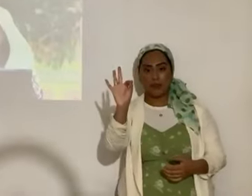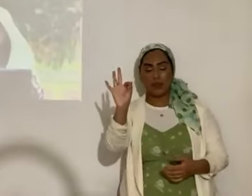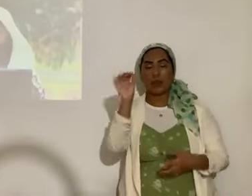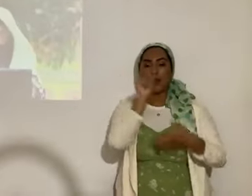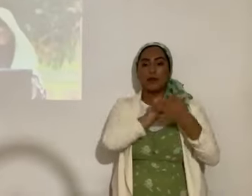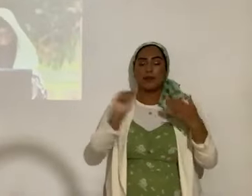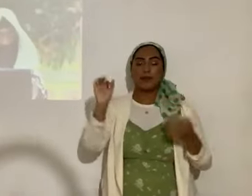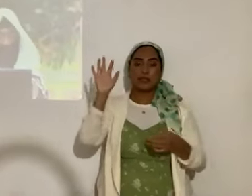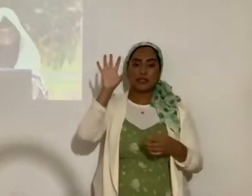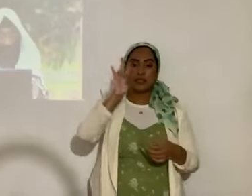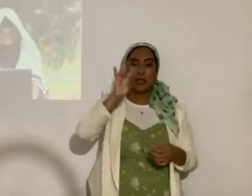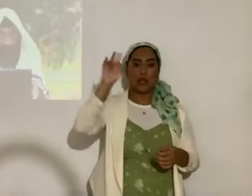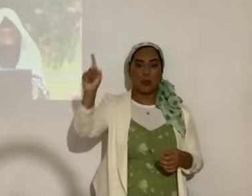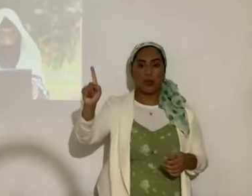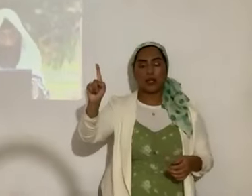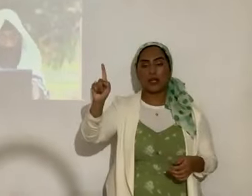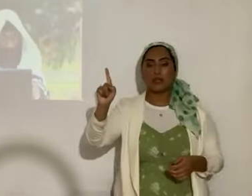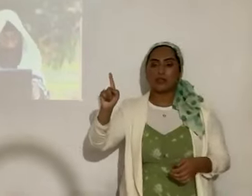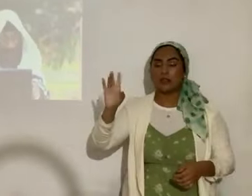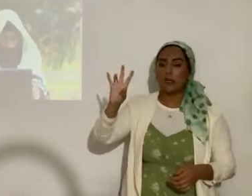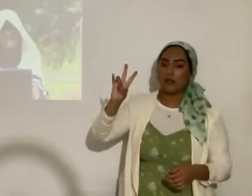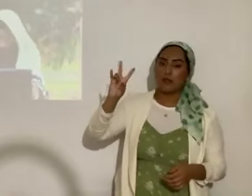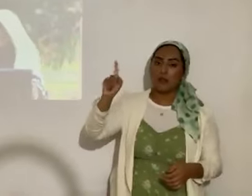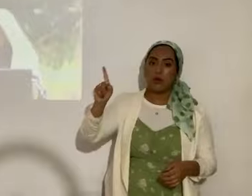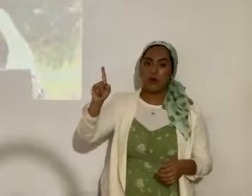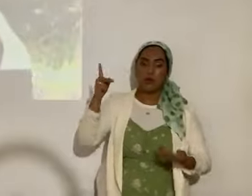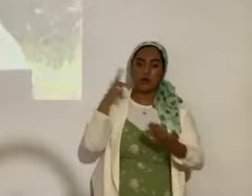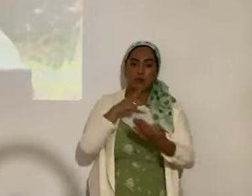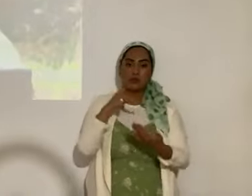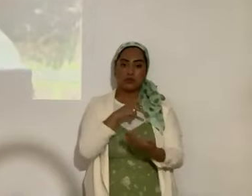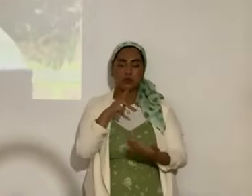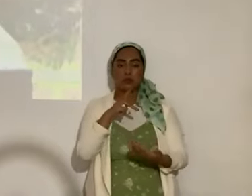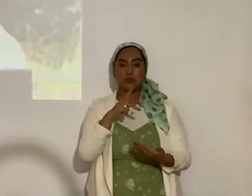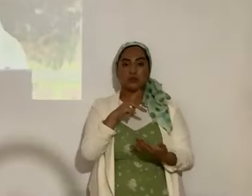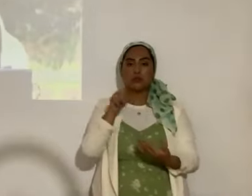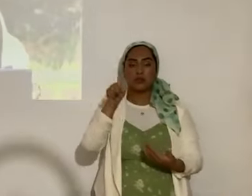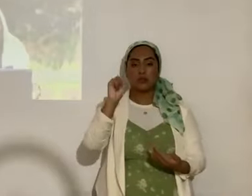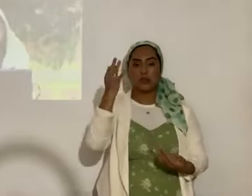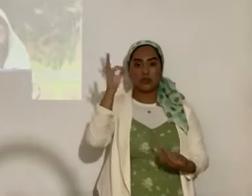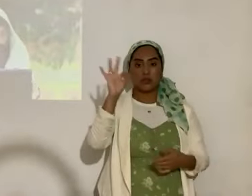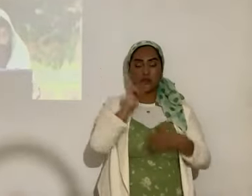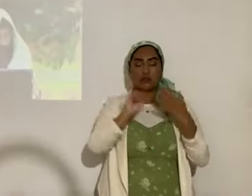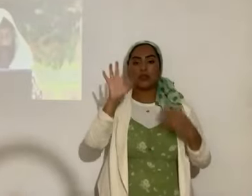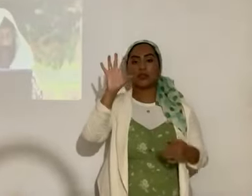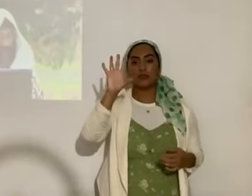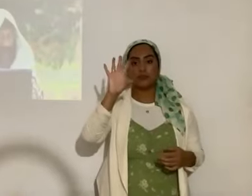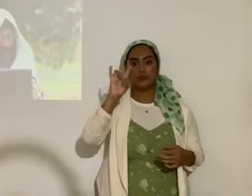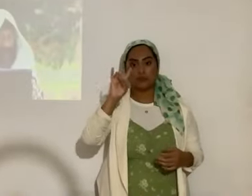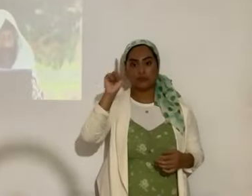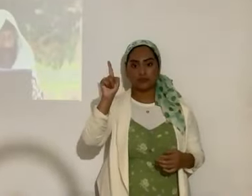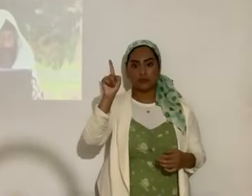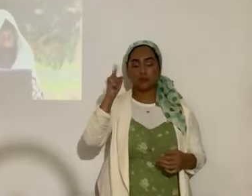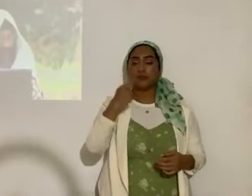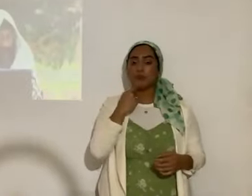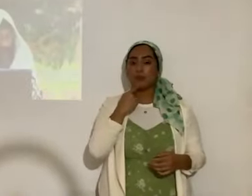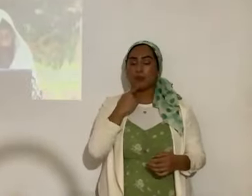a leer el verso 71 está adelantito salmo sí 119 verso 71 dice así